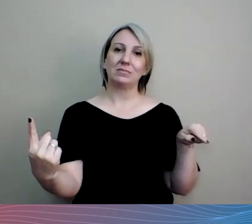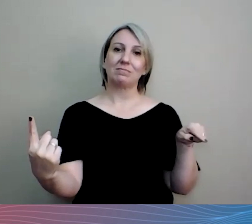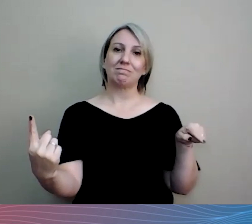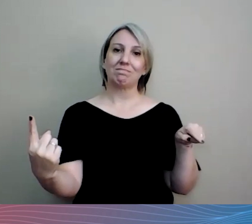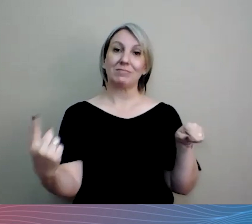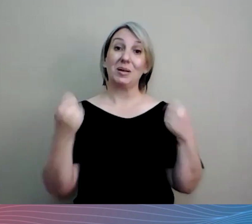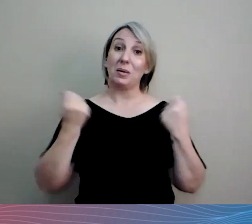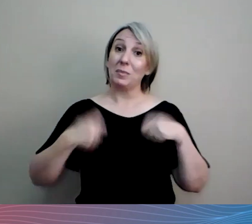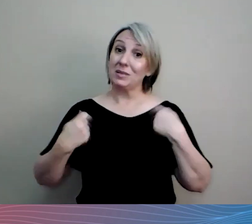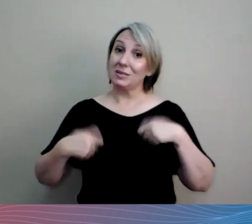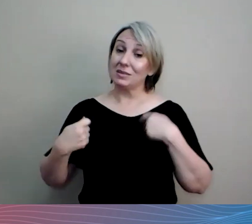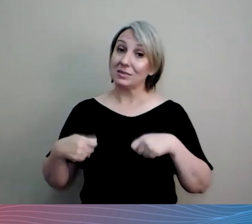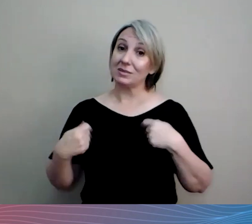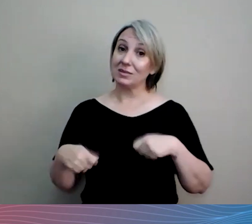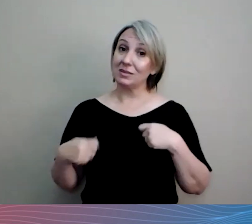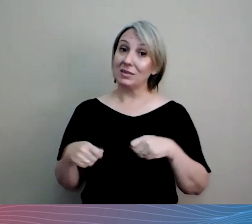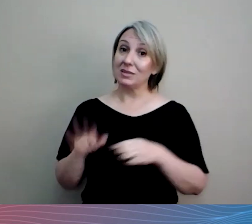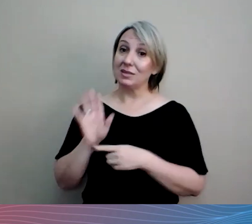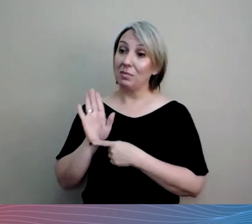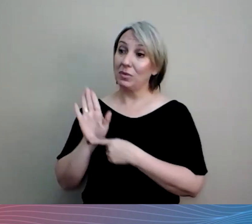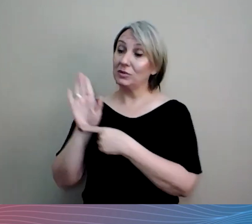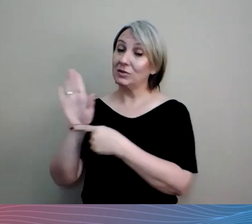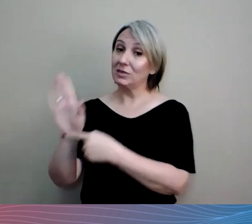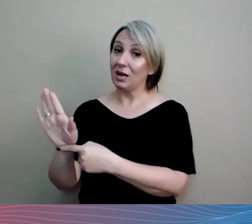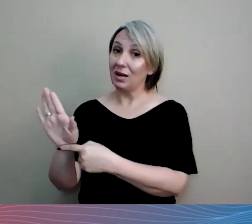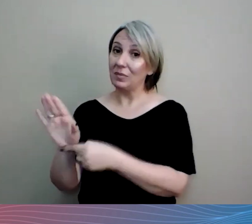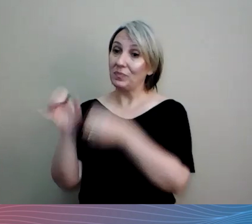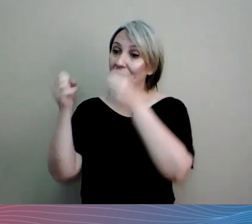para serem membros do corpo de Cristo.